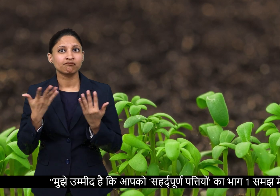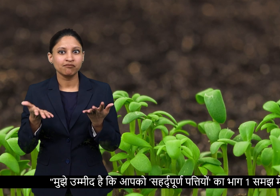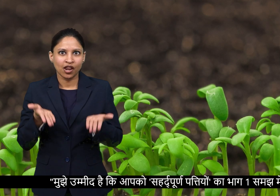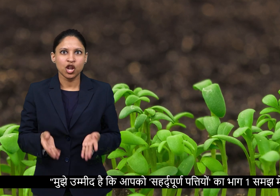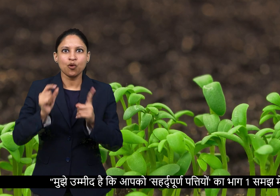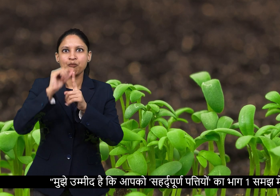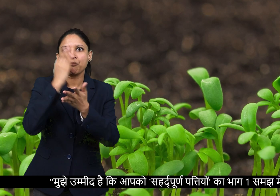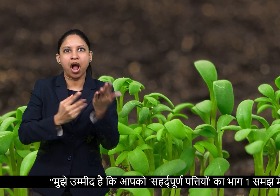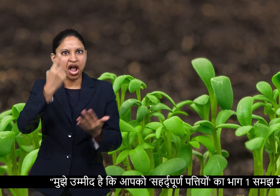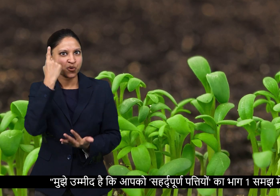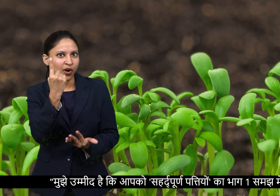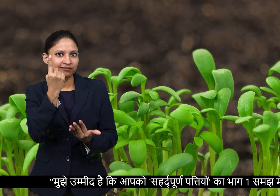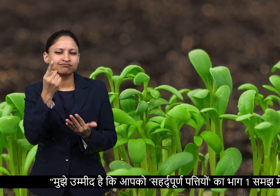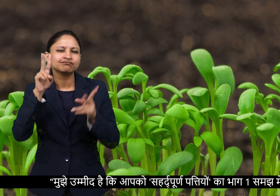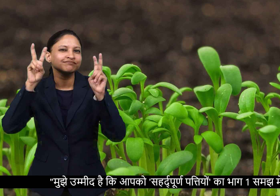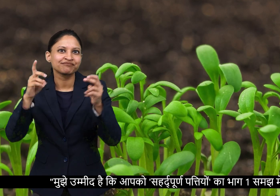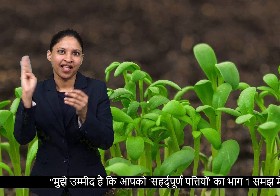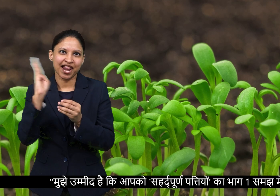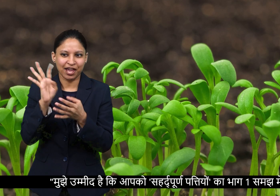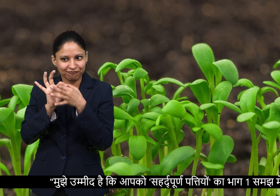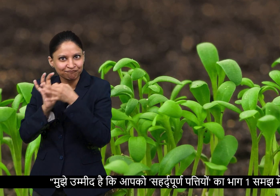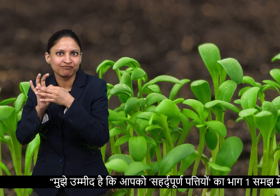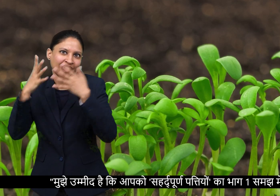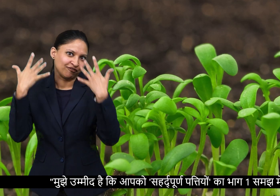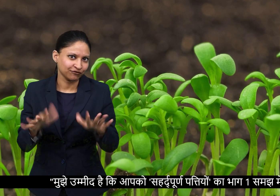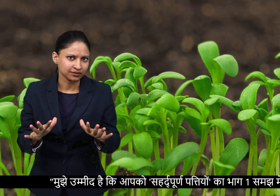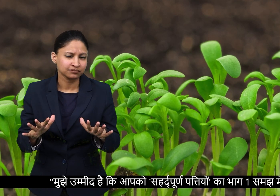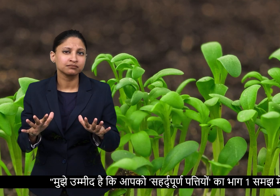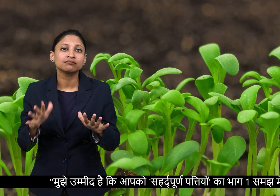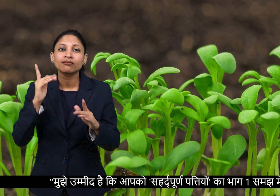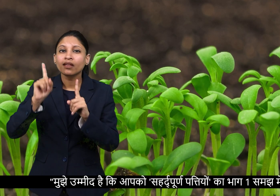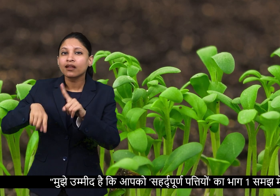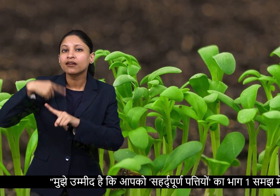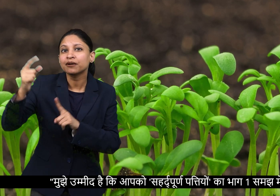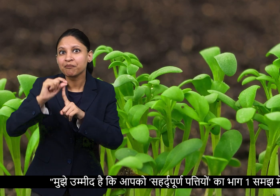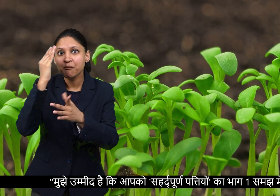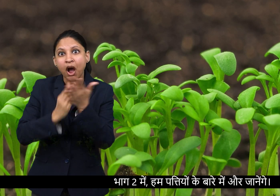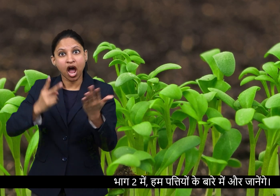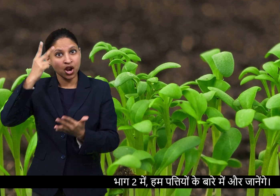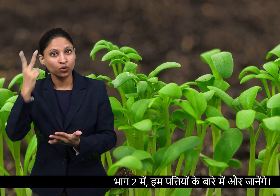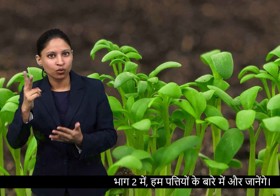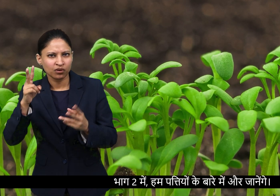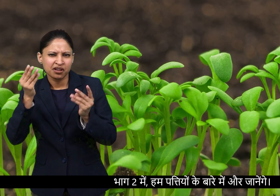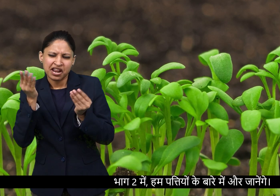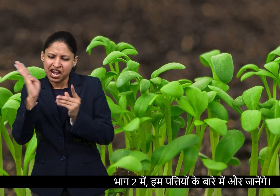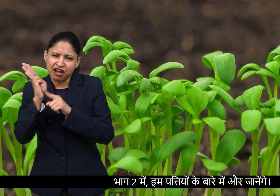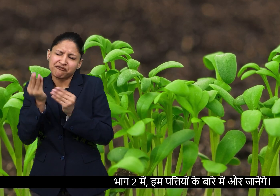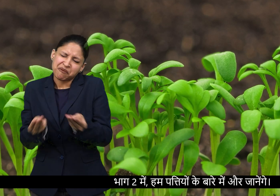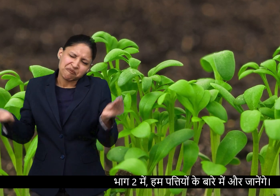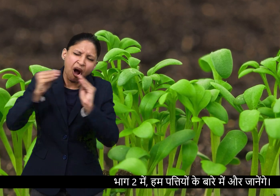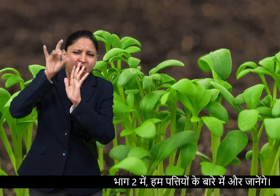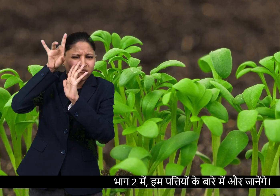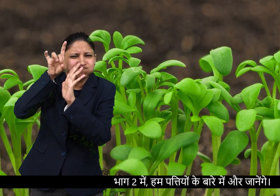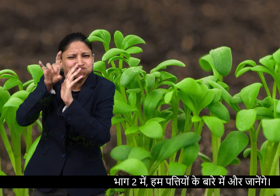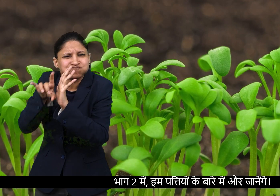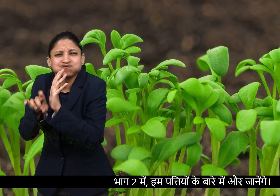मुझे उम्मीद है कि आपको सौहार्दपूर्ण पत्तियों का भाग 1 समझ में आ गया होगा। भाग 2 में हम पत्तियों के